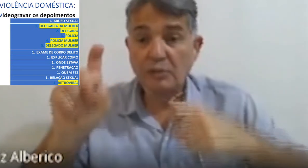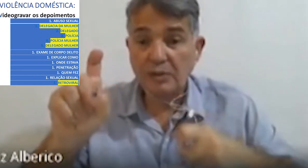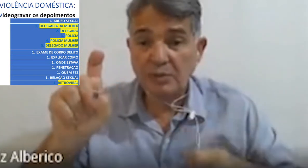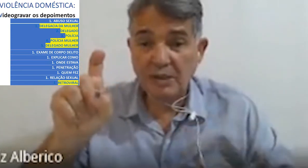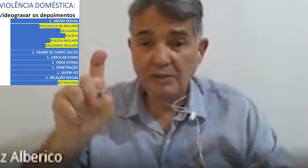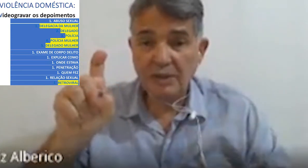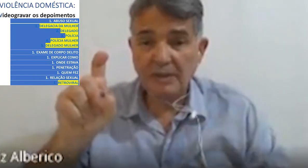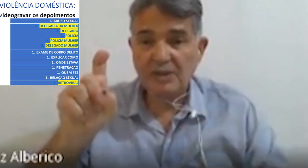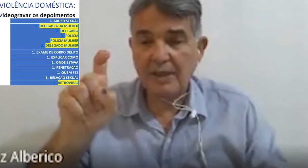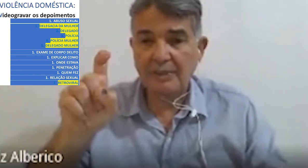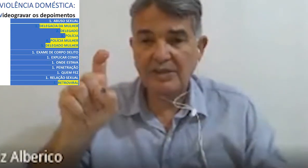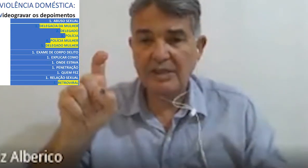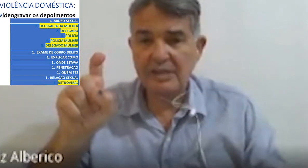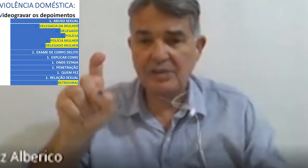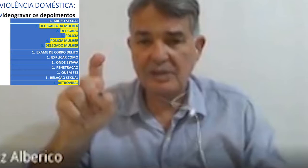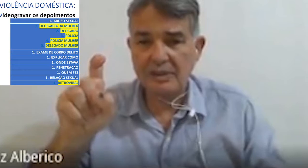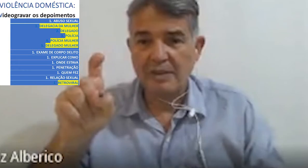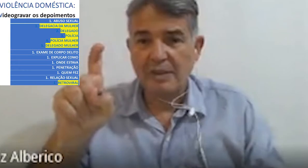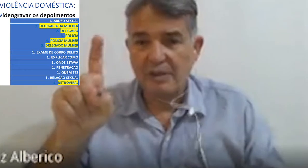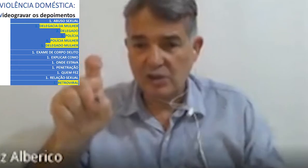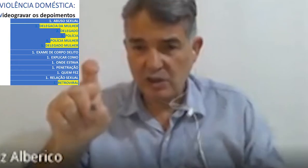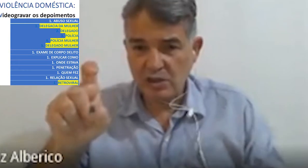do dedo indicador. Ângela, preste atenção, gente. X.